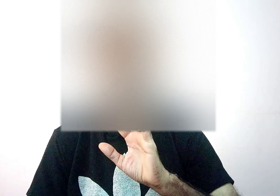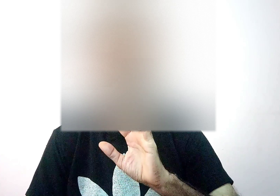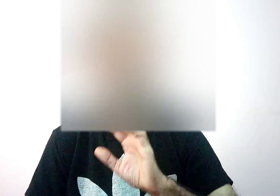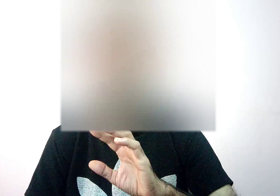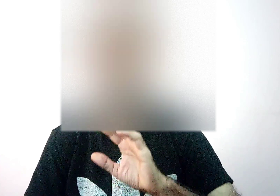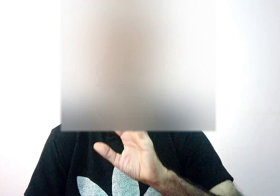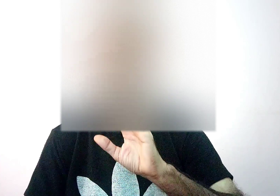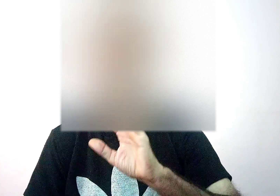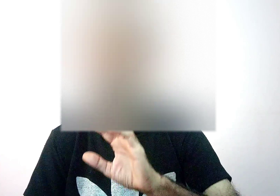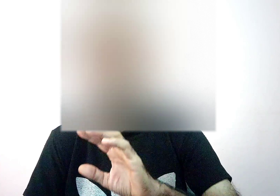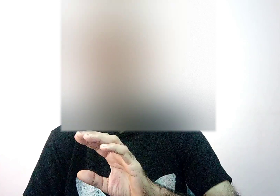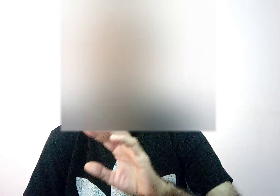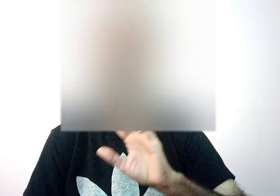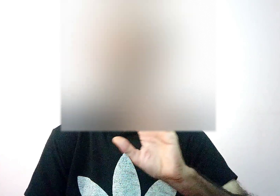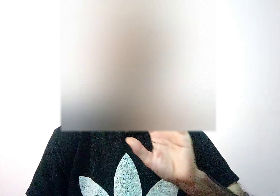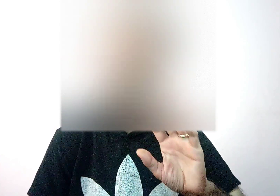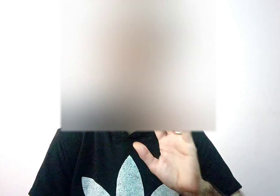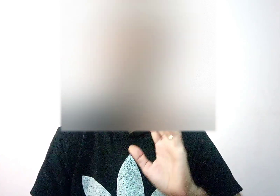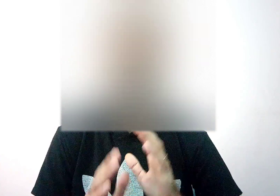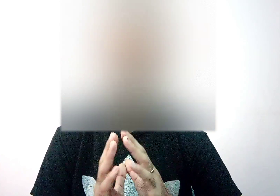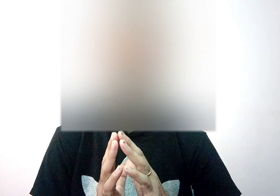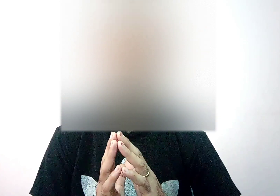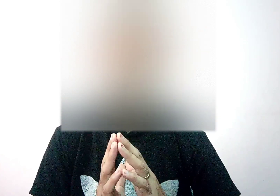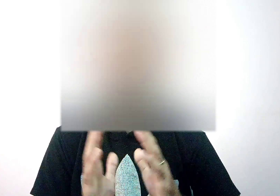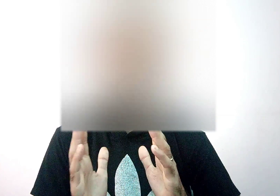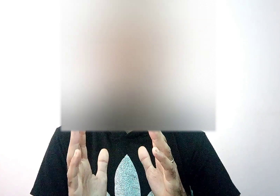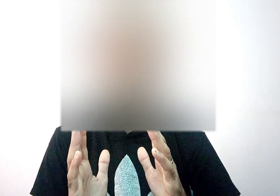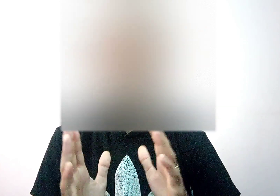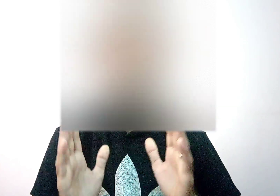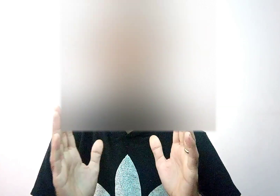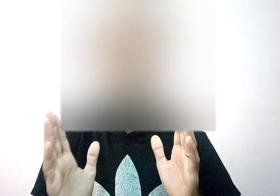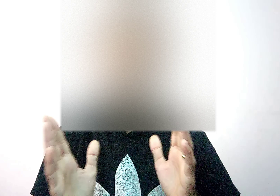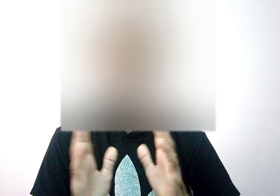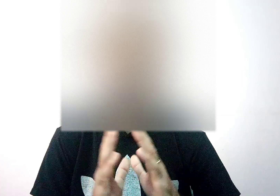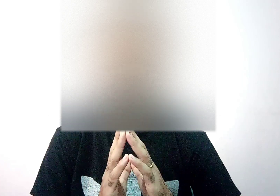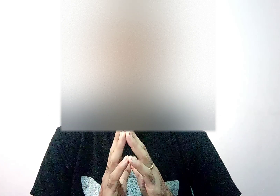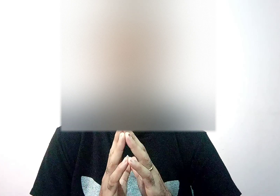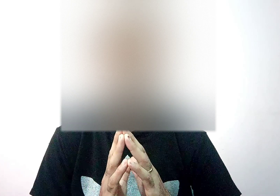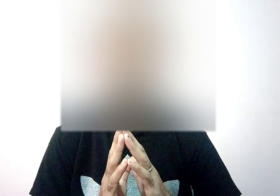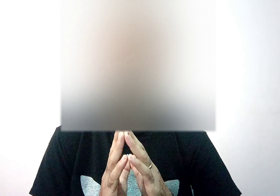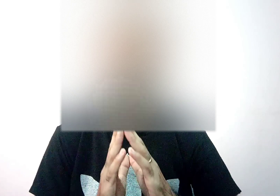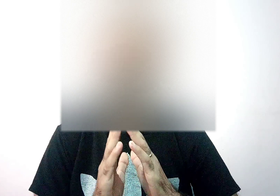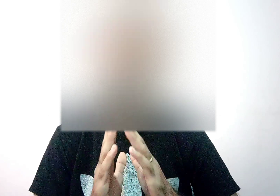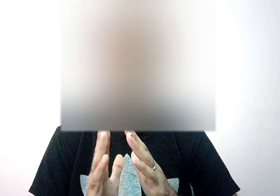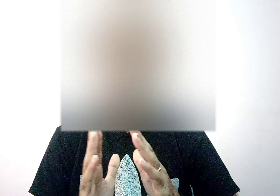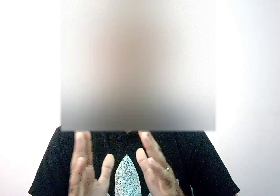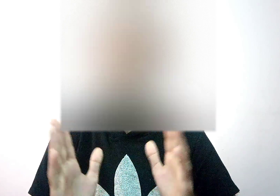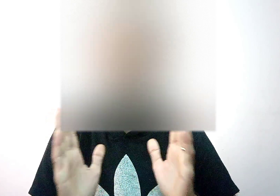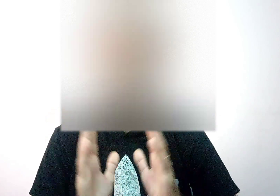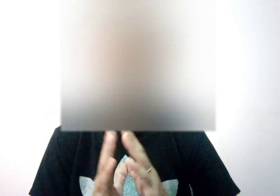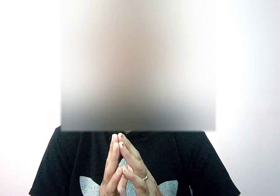تطبيع سوداني اسرائيلي، وده اللي كان بيباركه الرئيس ترامب في اخر ايامه في الولايه،